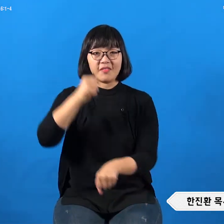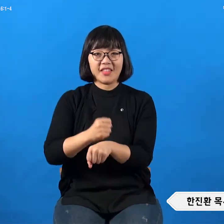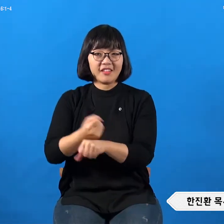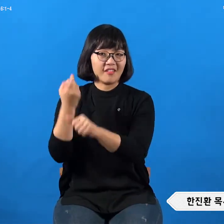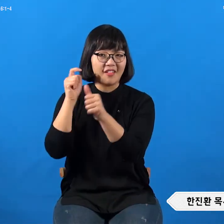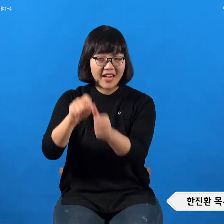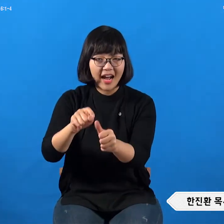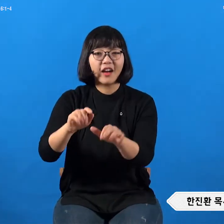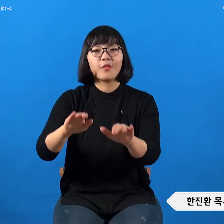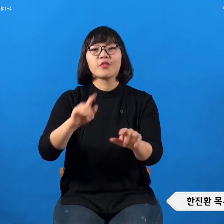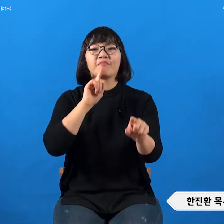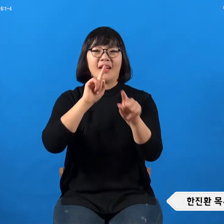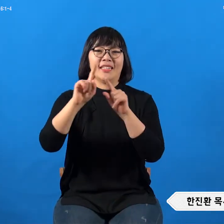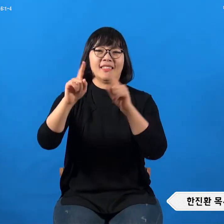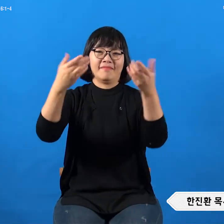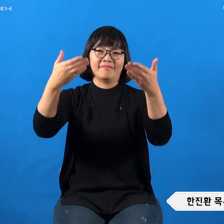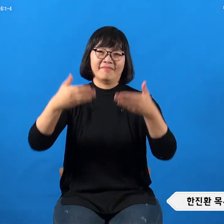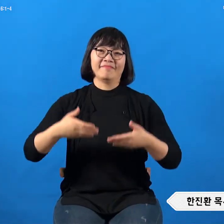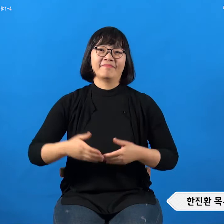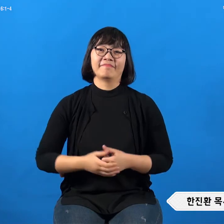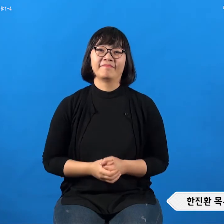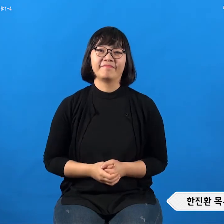우리에게 가르쳐 주시는 것이죠.